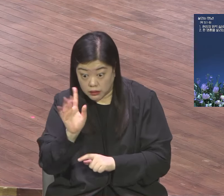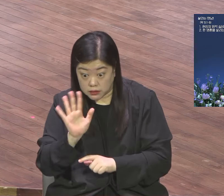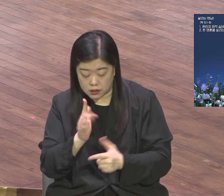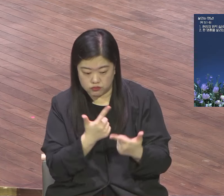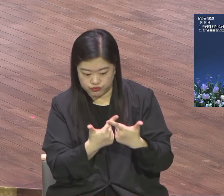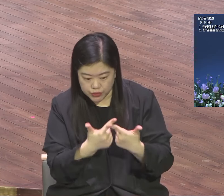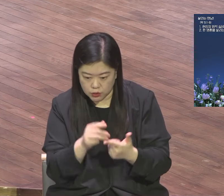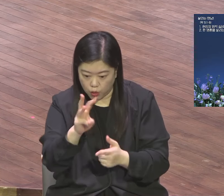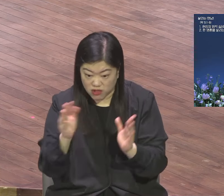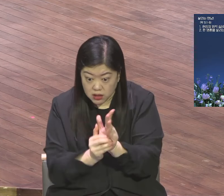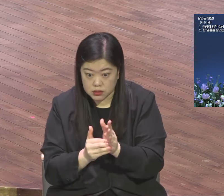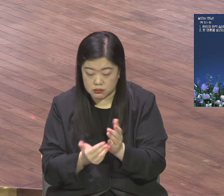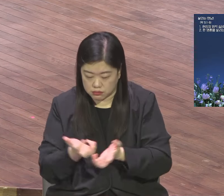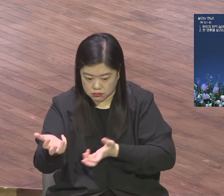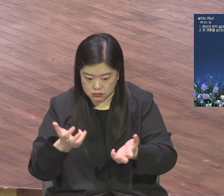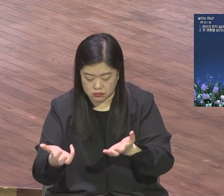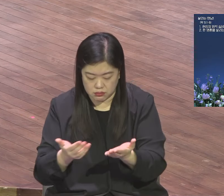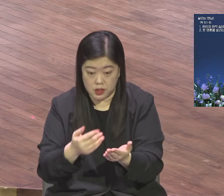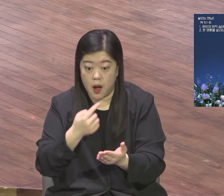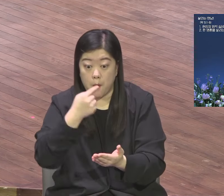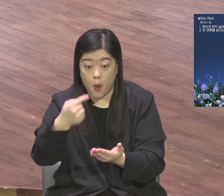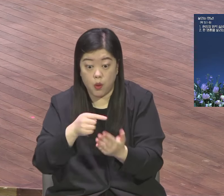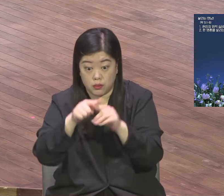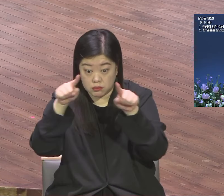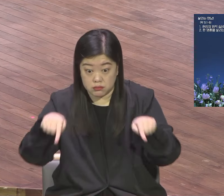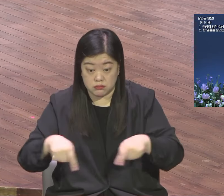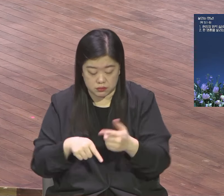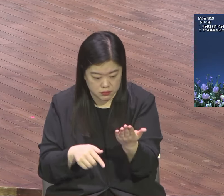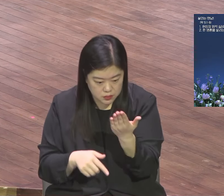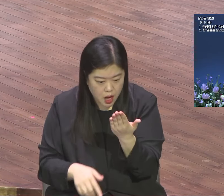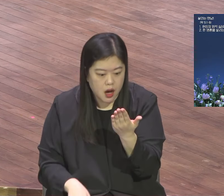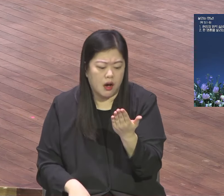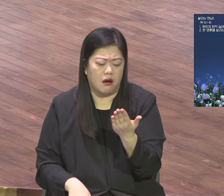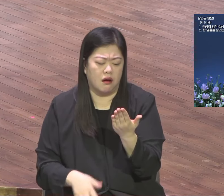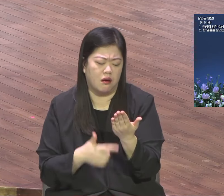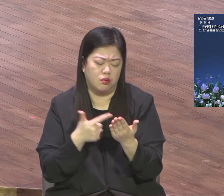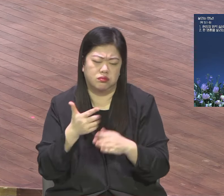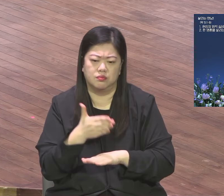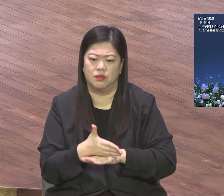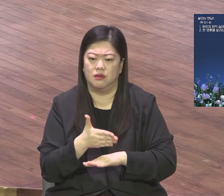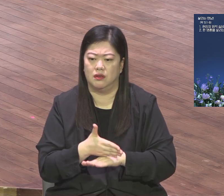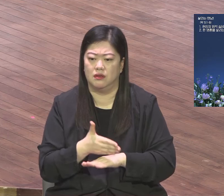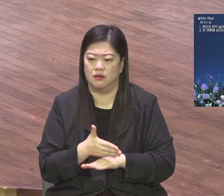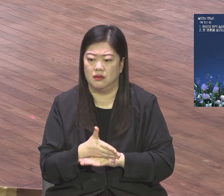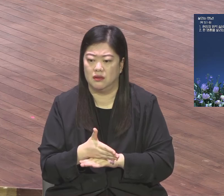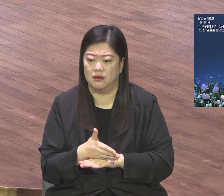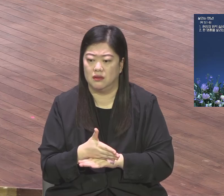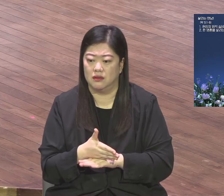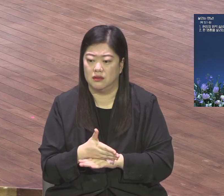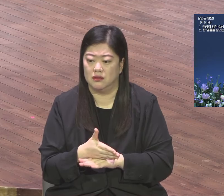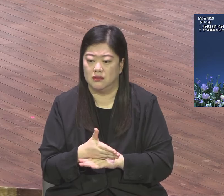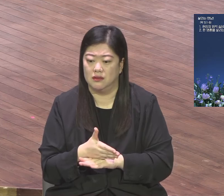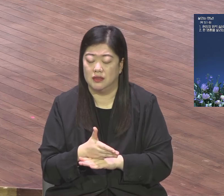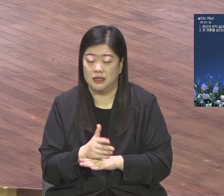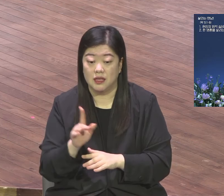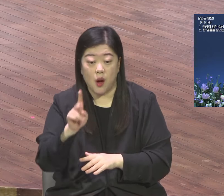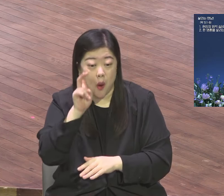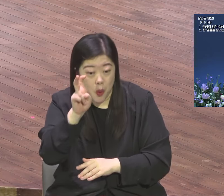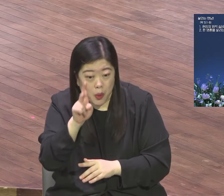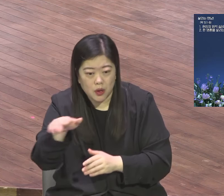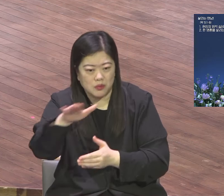여러분. 주저하지 마시고 권력전도 아직 예수 믿지 않는 그런 일가 친척 혈육이